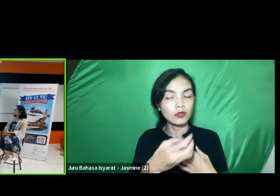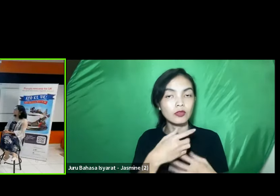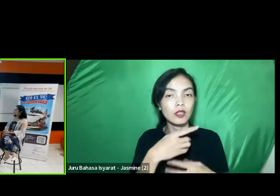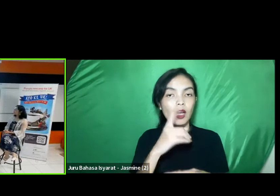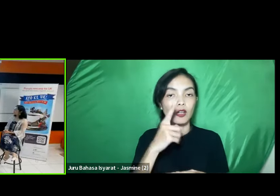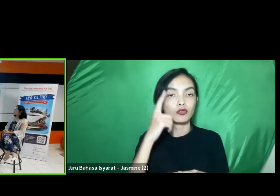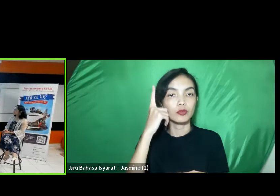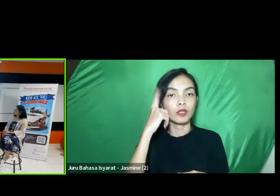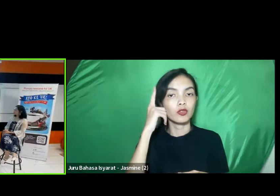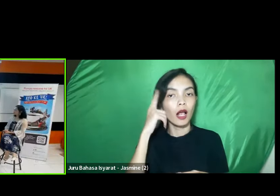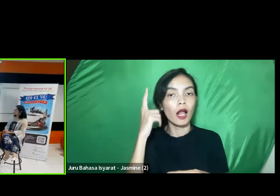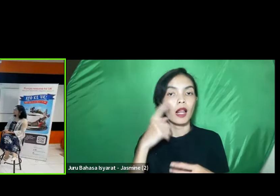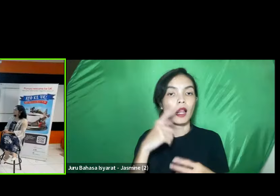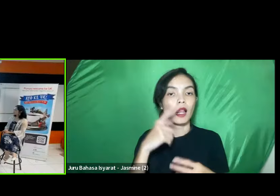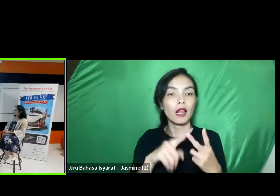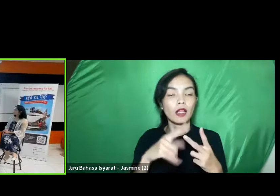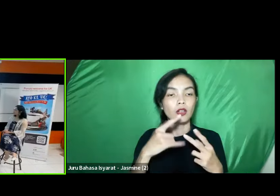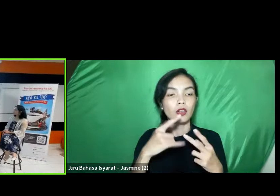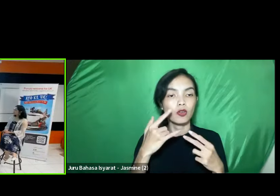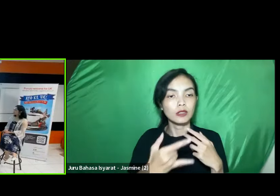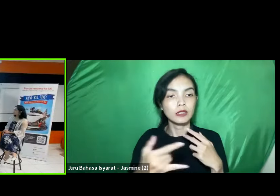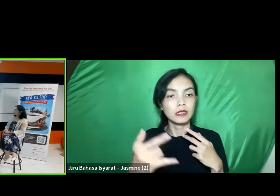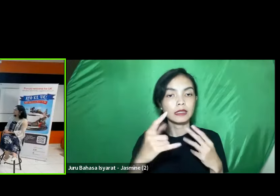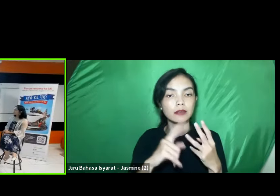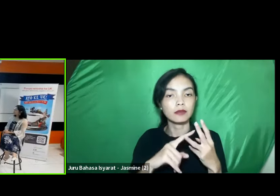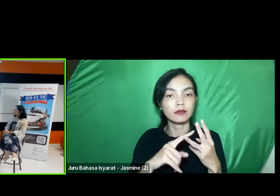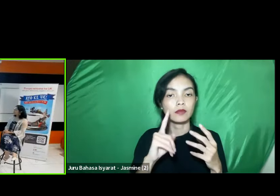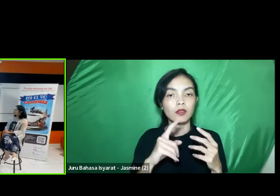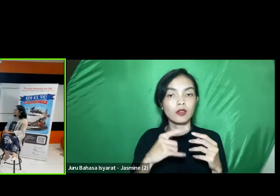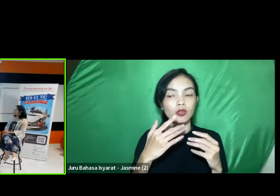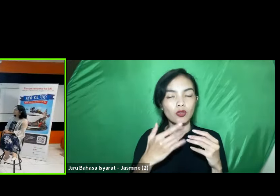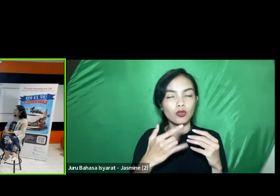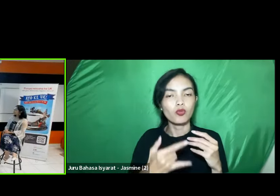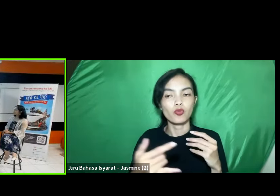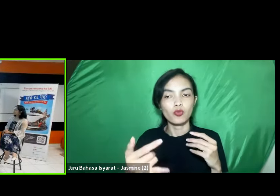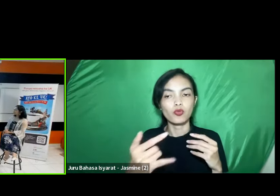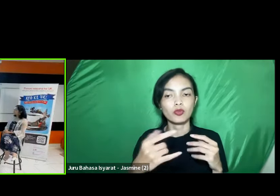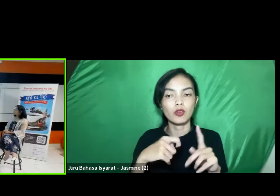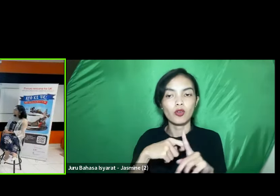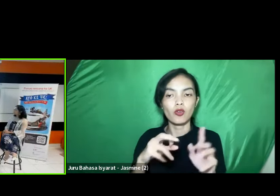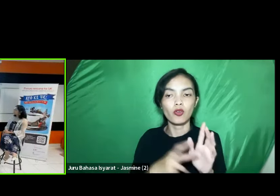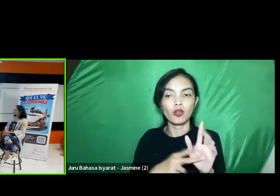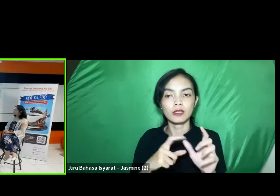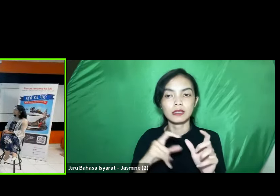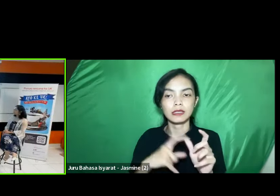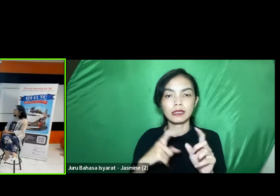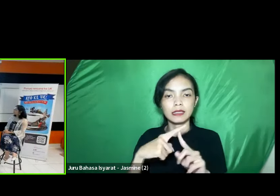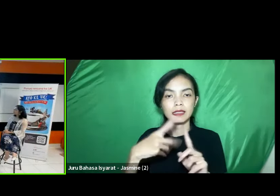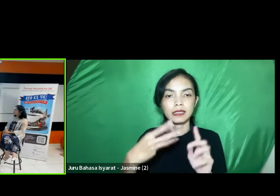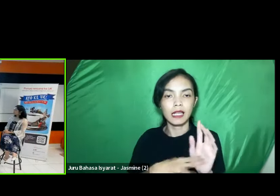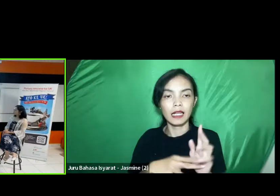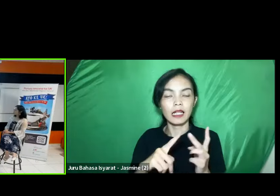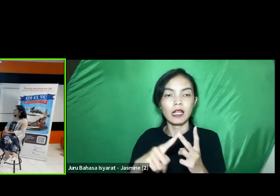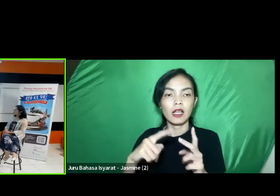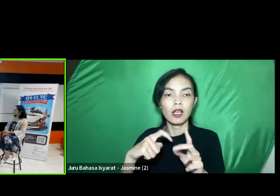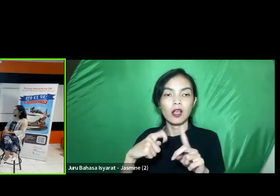harus konsisten ee menurut saya juga satu sih yang menurut saya dari personal aku ya mungkin